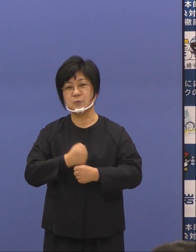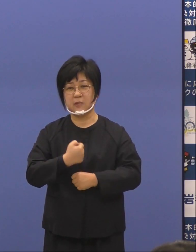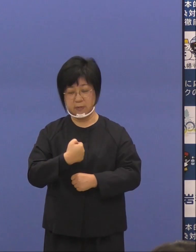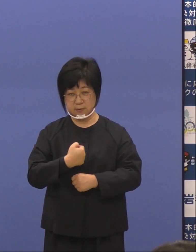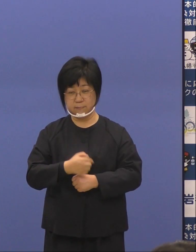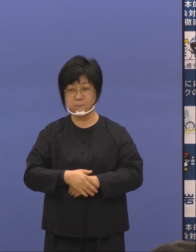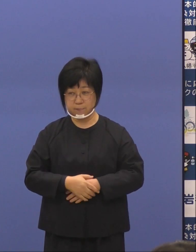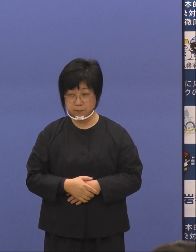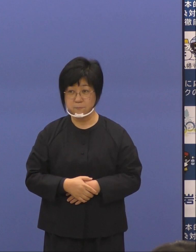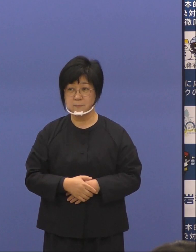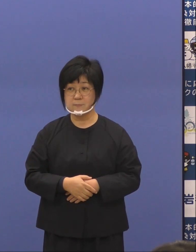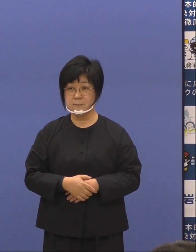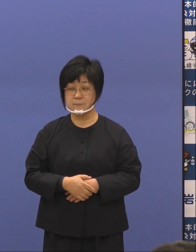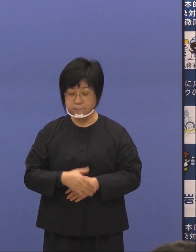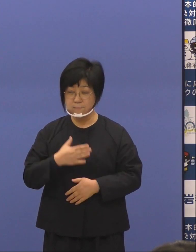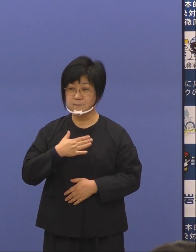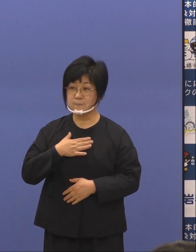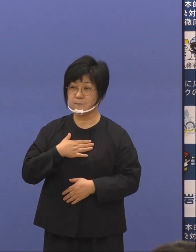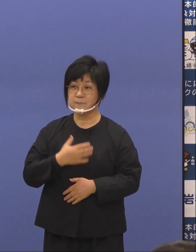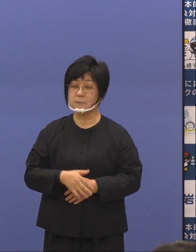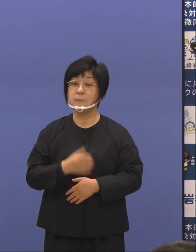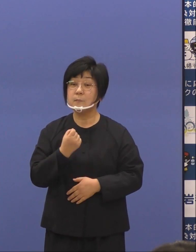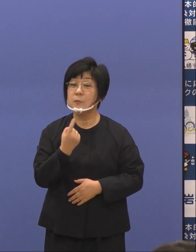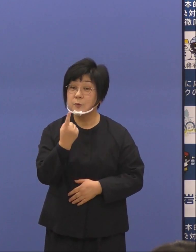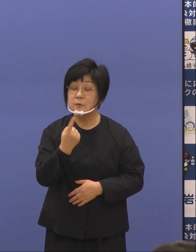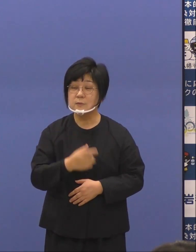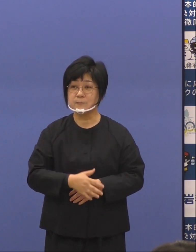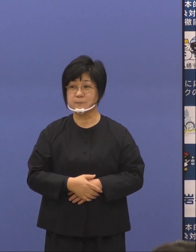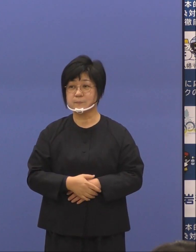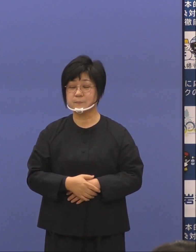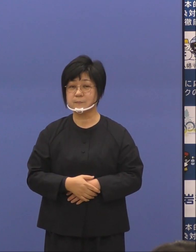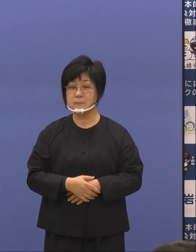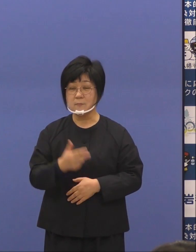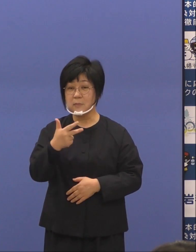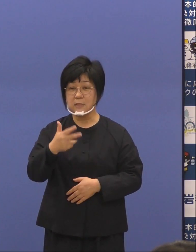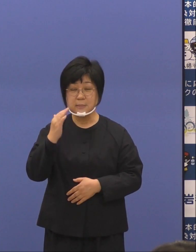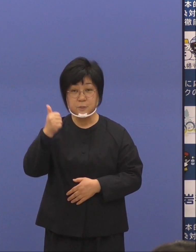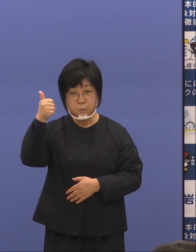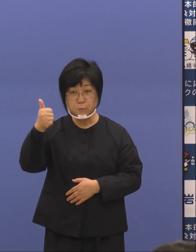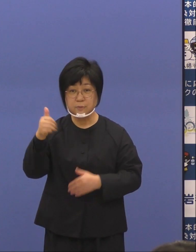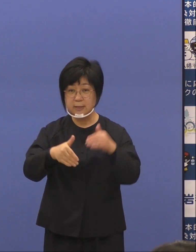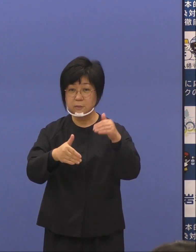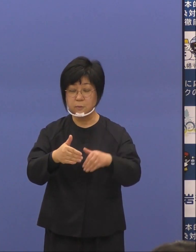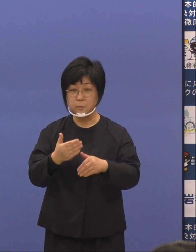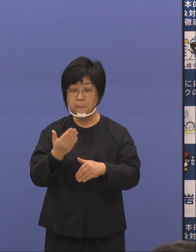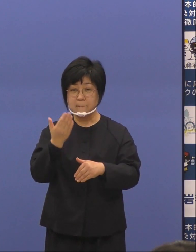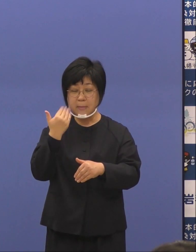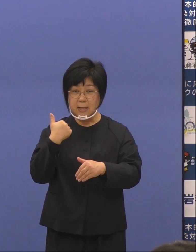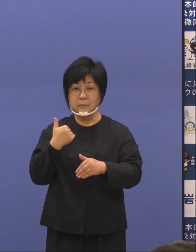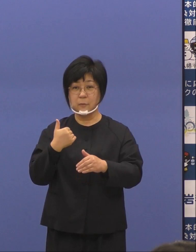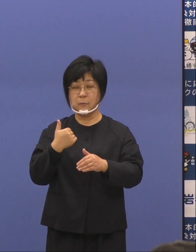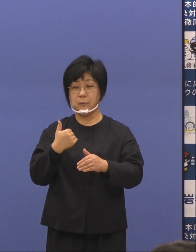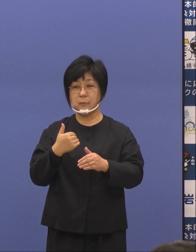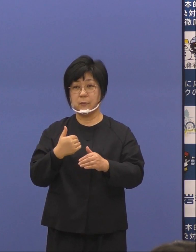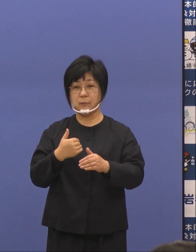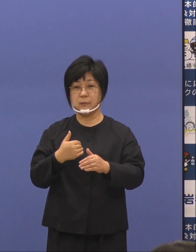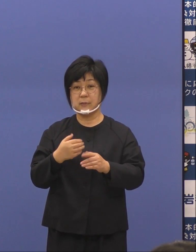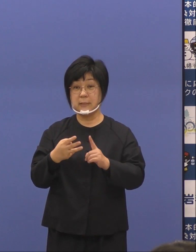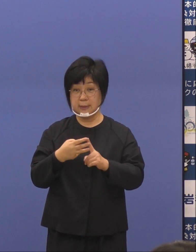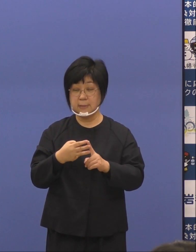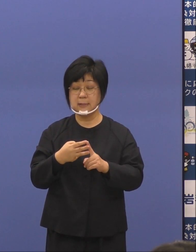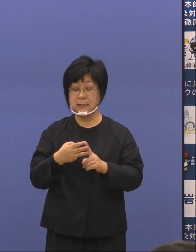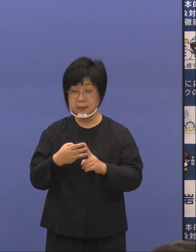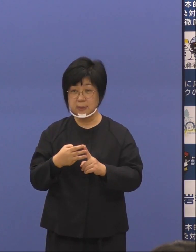わかりました。ありがとうございます。あともう一点なんですけども、その市長選の前日にですね、篠田武志衆院議員がです